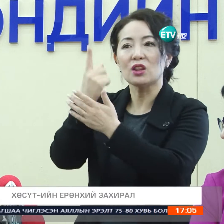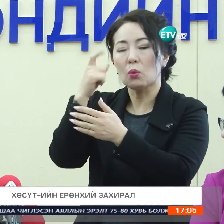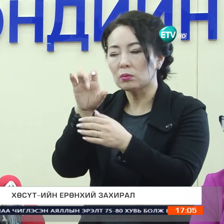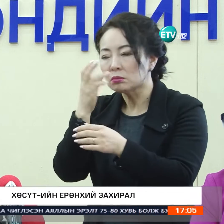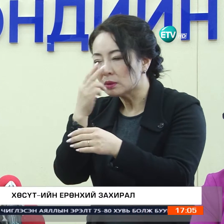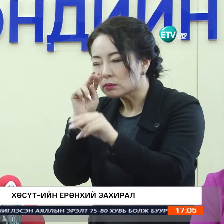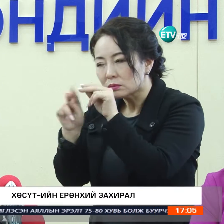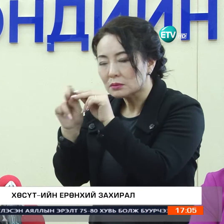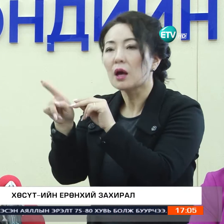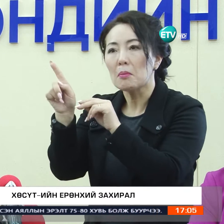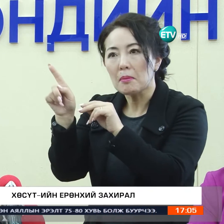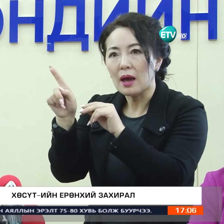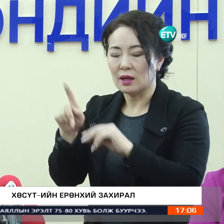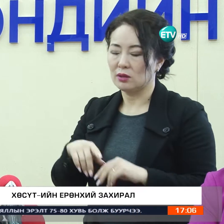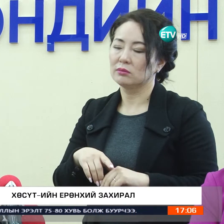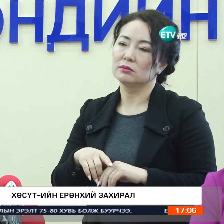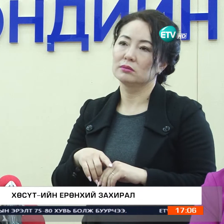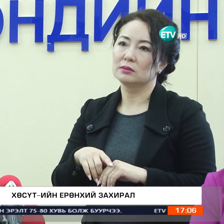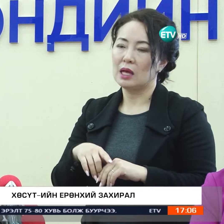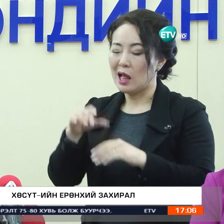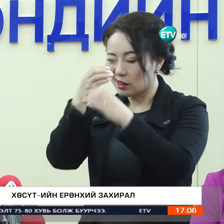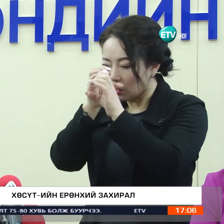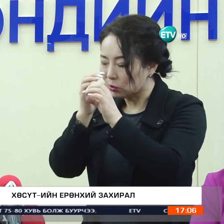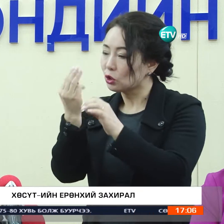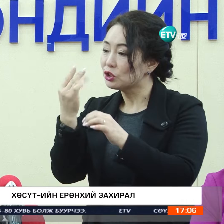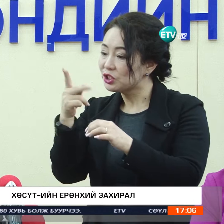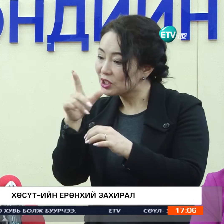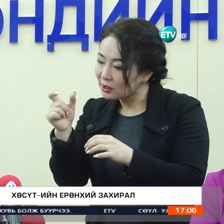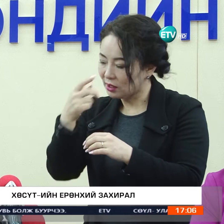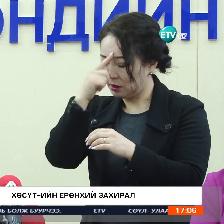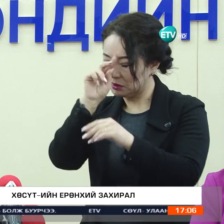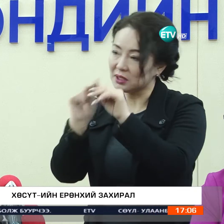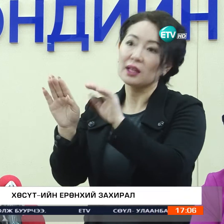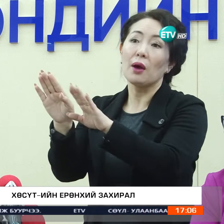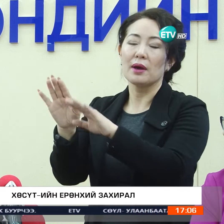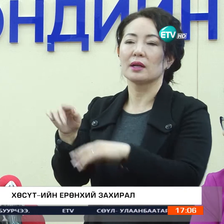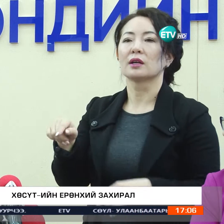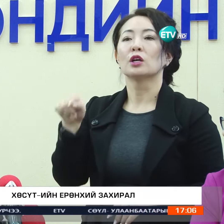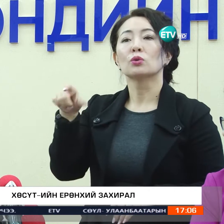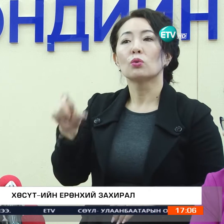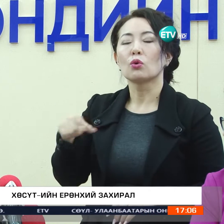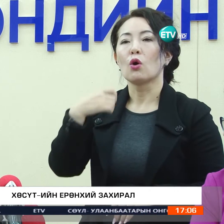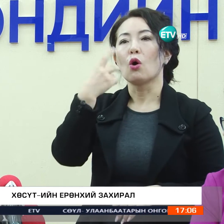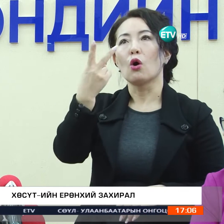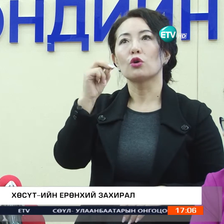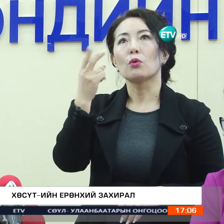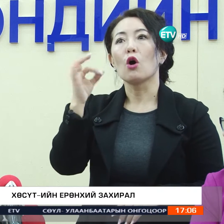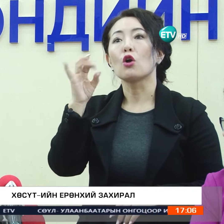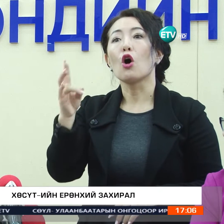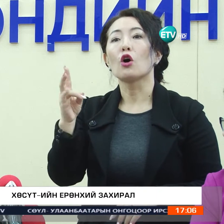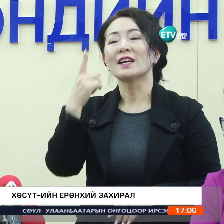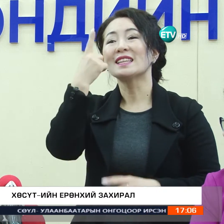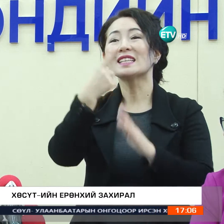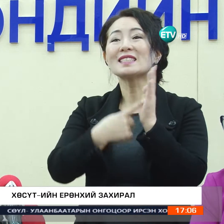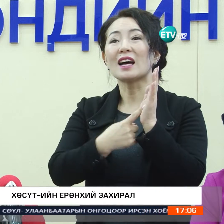хянагдж байна. Тандал судалгаа, лабораторийн шинжилгээ мөн эмчийн хяналтанд ороод байж байна. Энэ бол 2020 оны 1